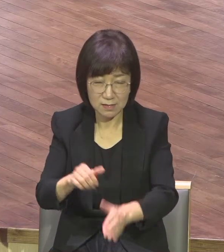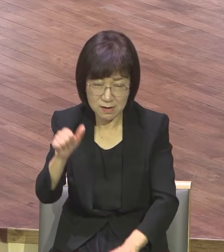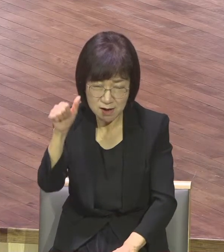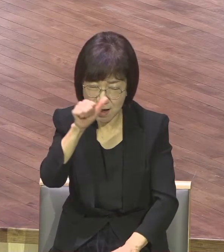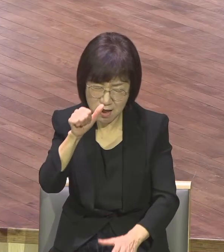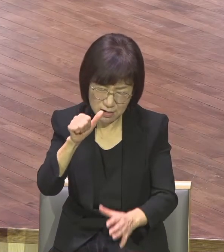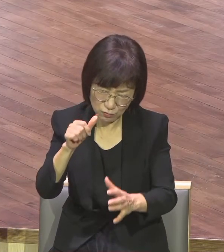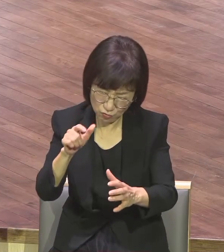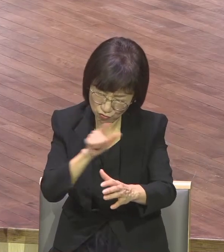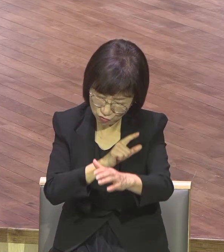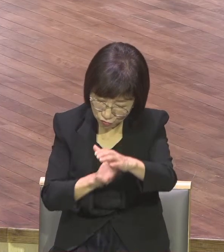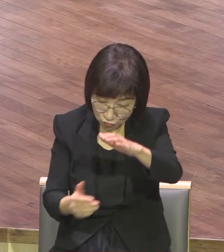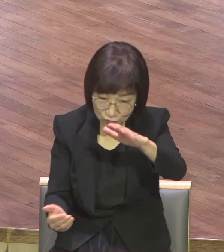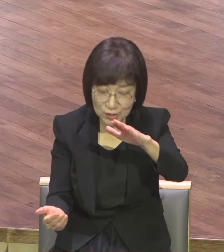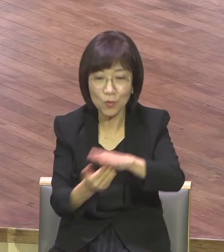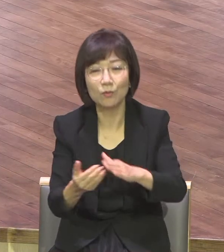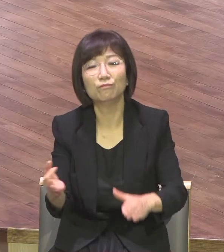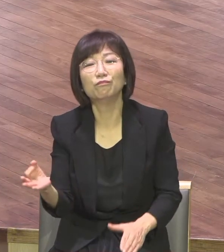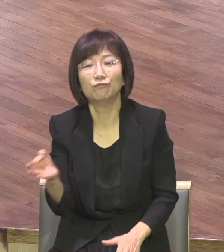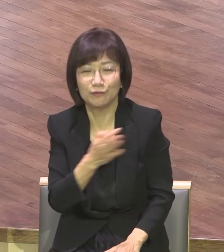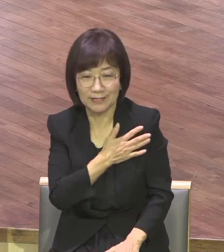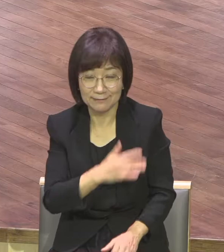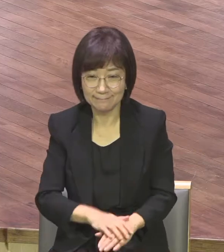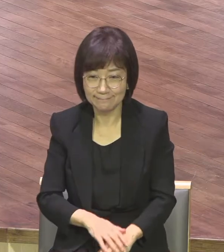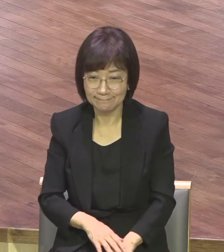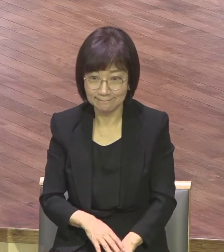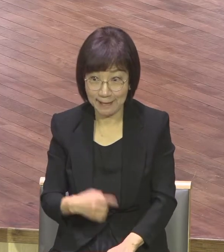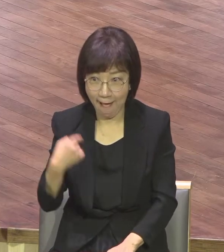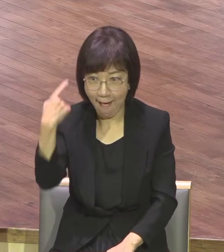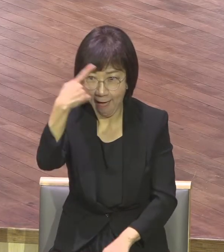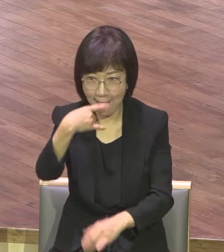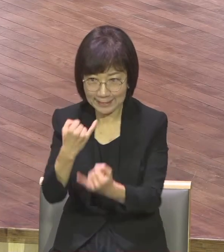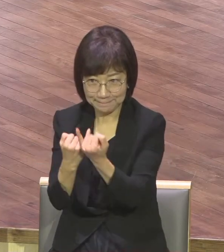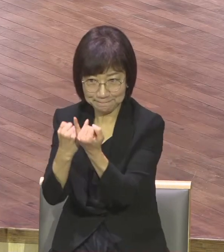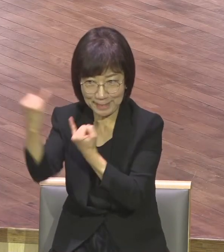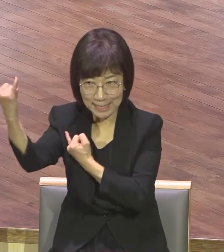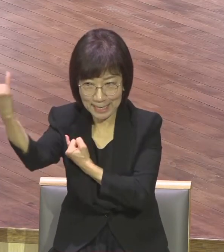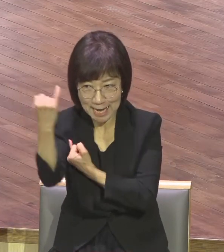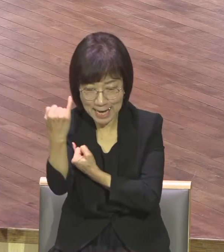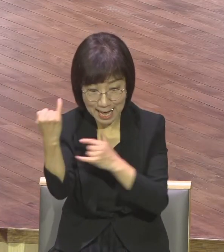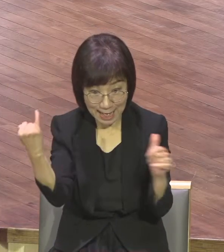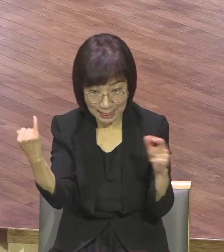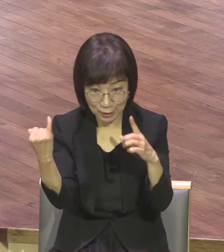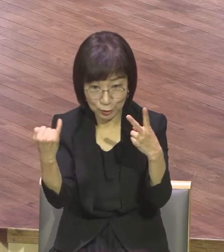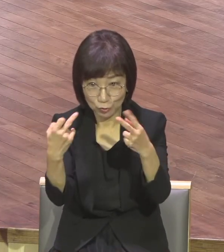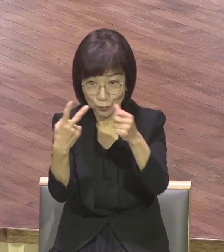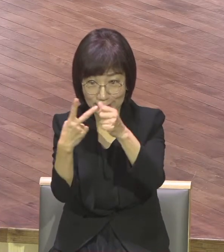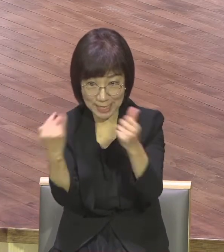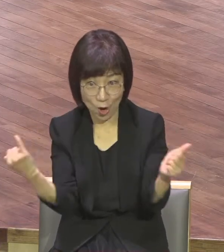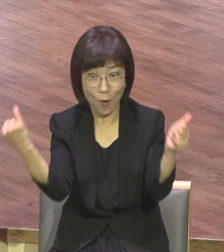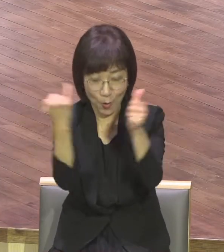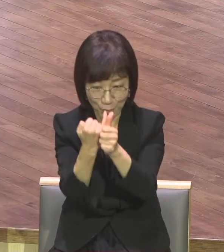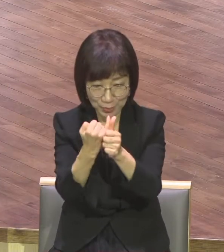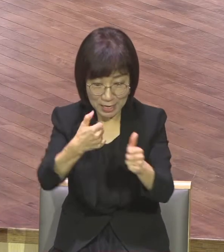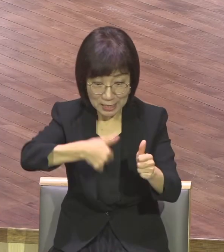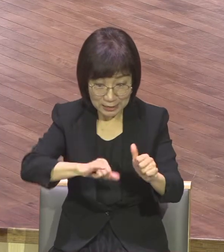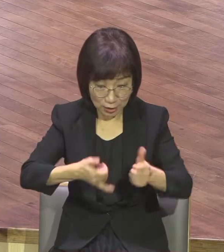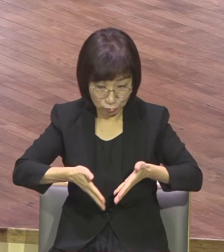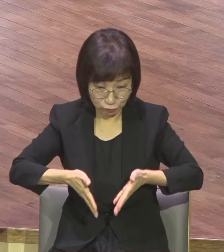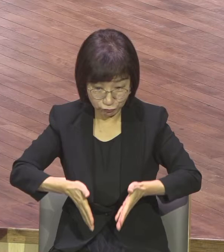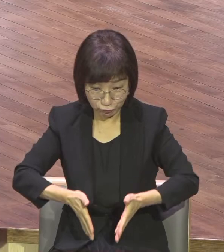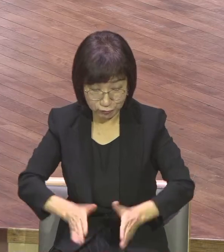얼마나 아름다운 미인 여자를 다시 붙여주시고 또 자식도 낳게 하시고. 아멘.